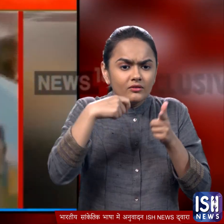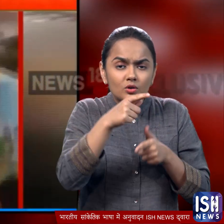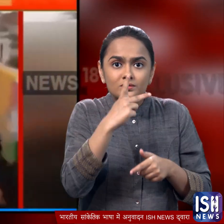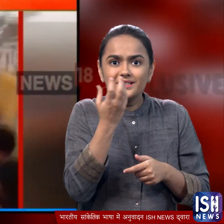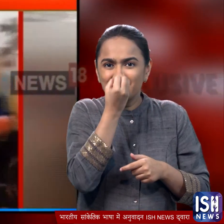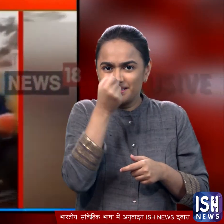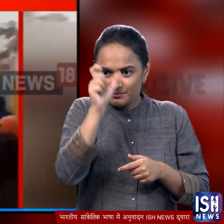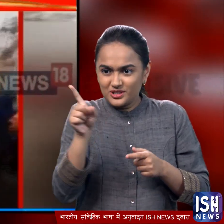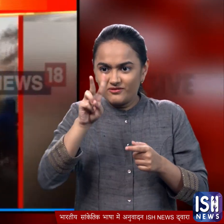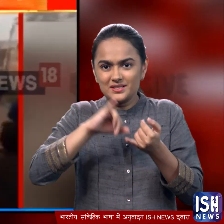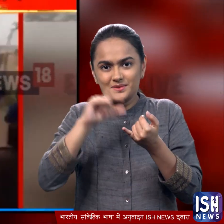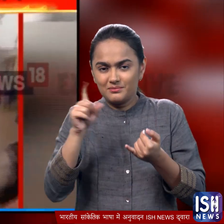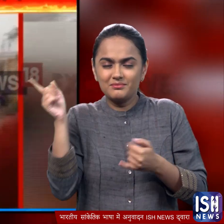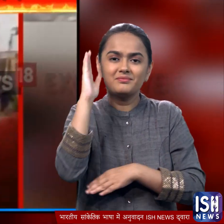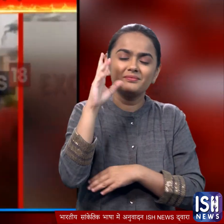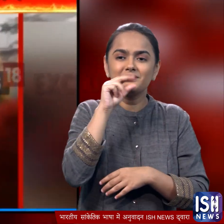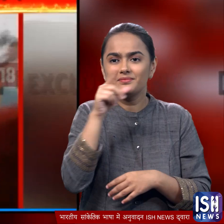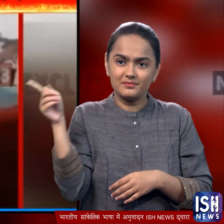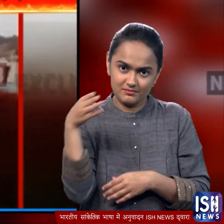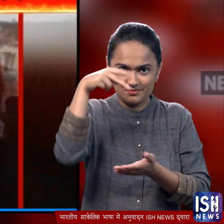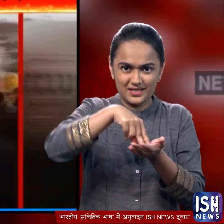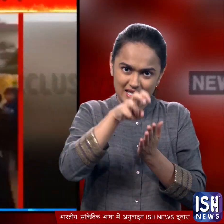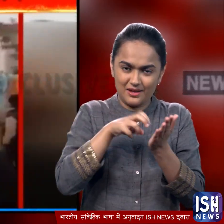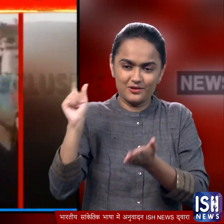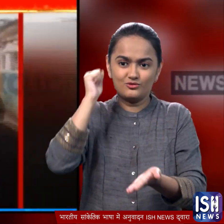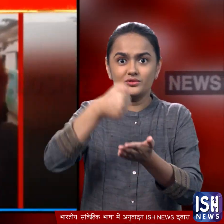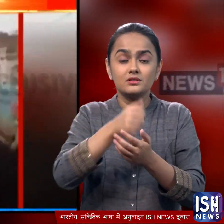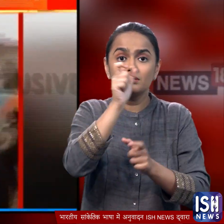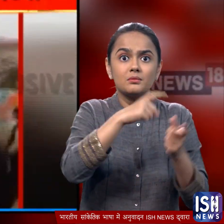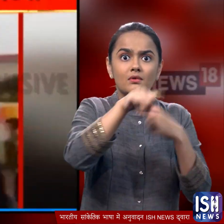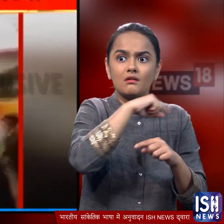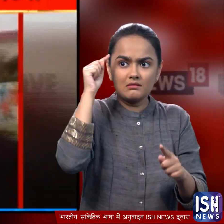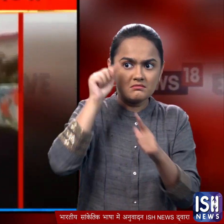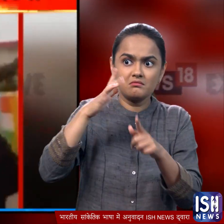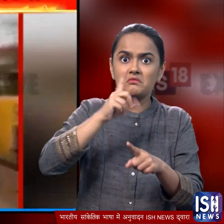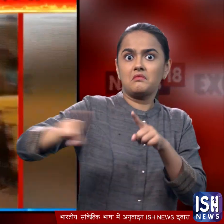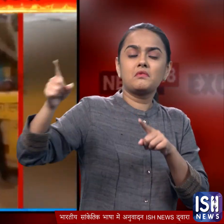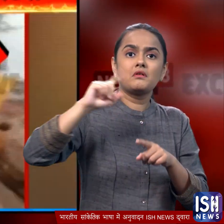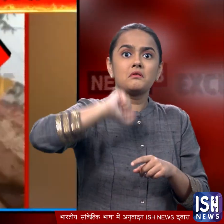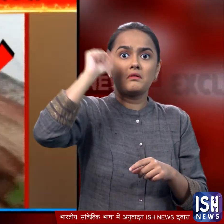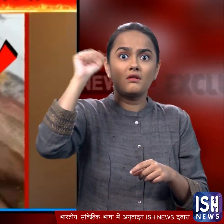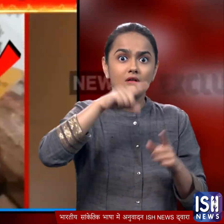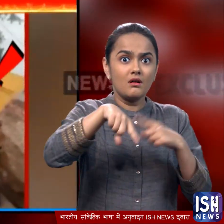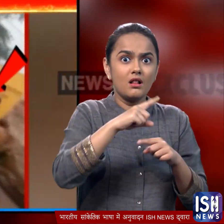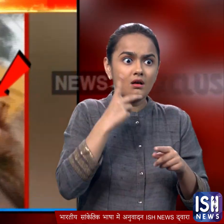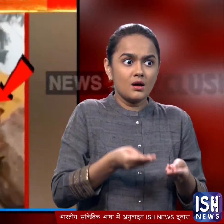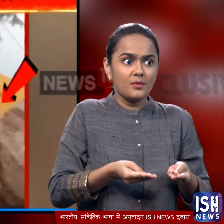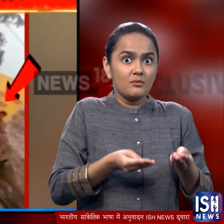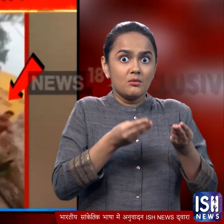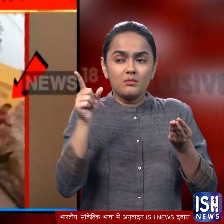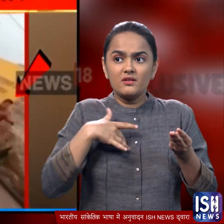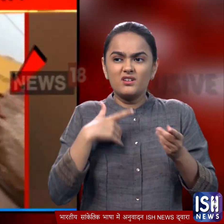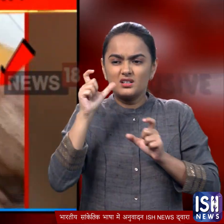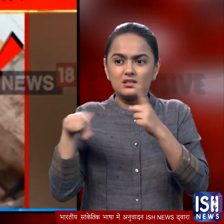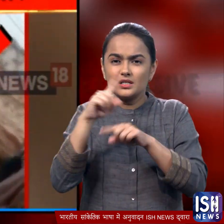जिसमें दिखा कि जब बीजेपी उम्मीदवार विक्रम सैनी प्रचार के लिए अपने इलाके के मनव्वरपुर गांव पहुंचे तो लोगों ने उनका विरोध शुरू कर दिया। लोगों का विरोध बढ़ता